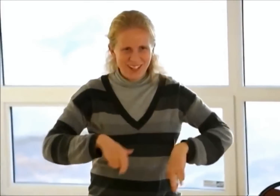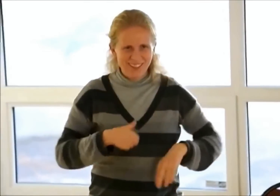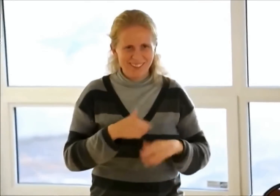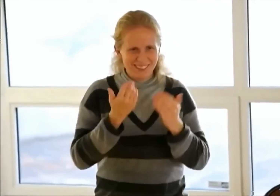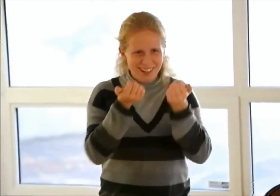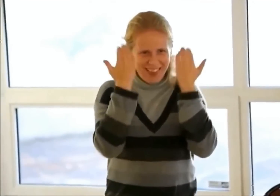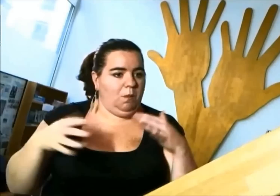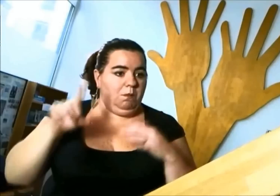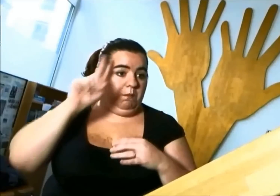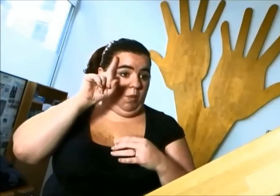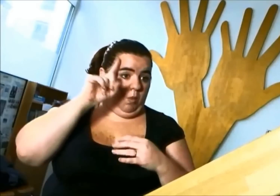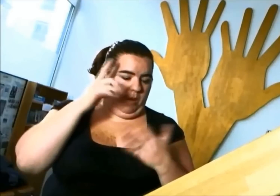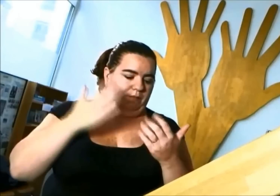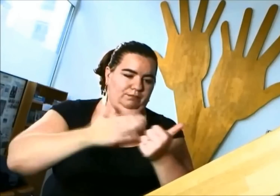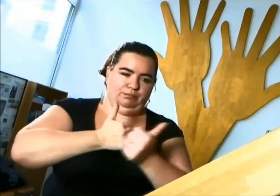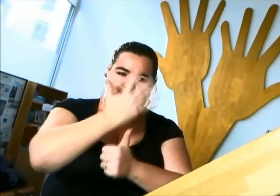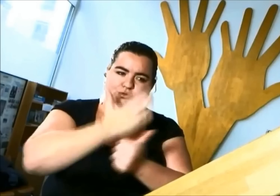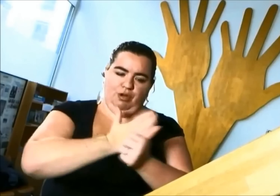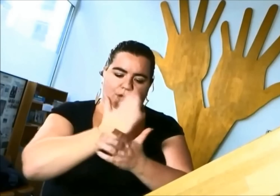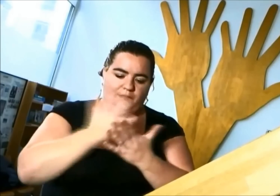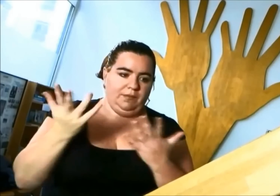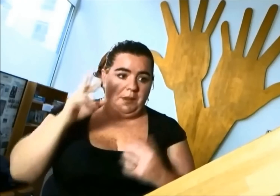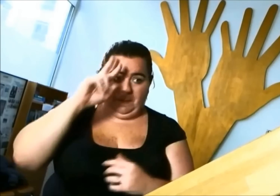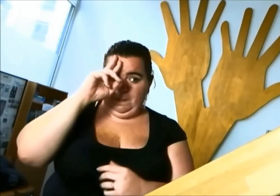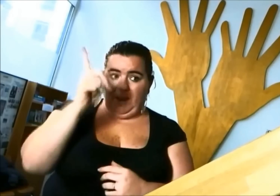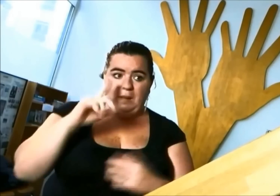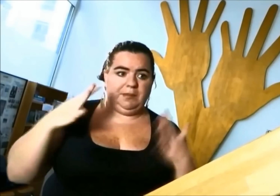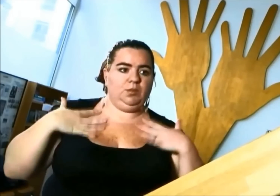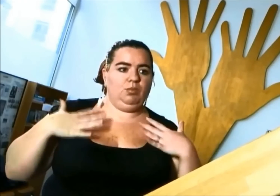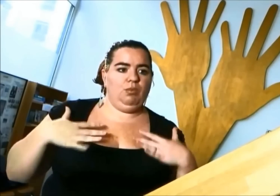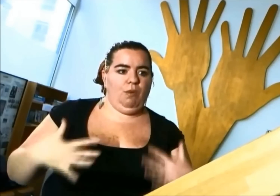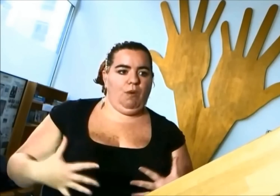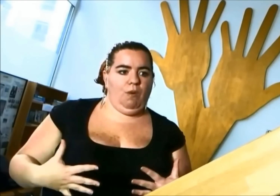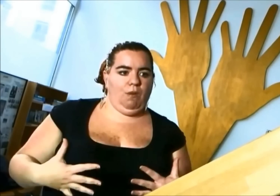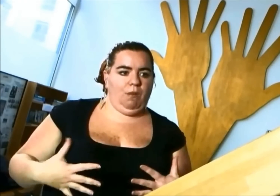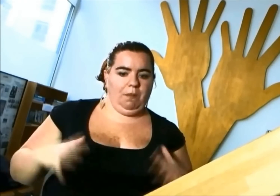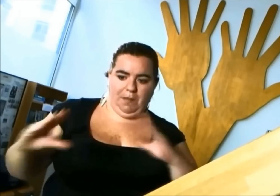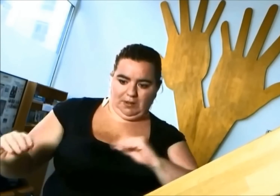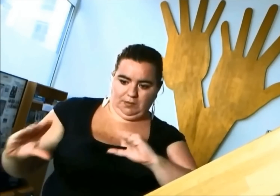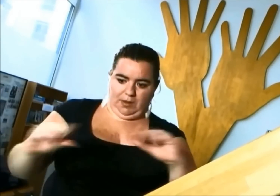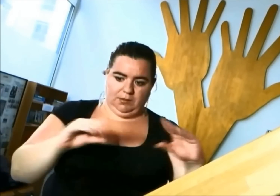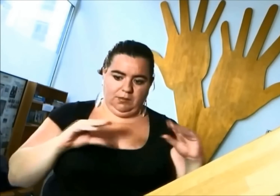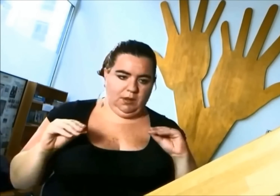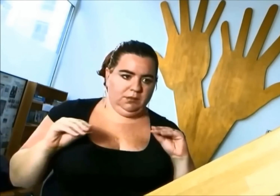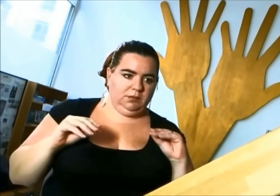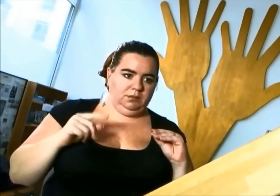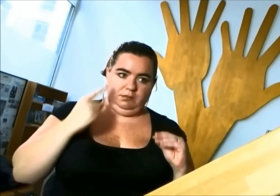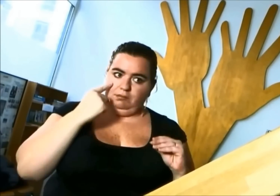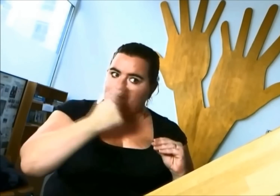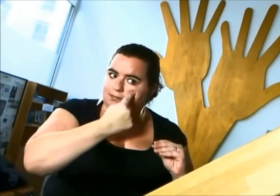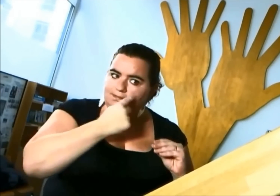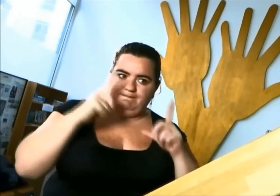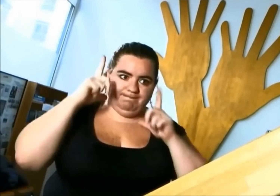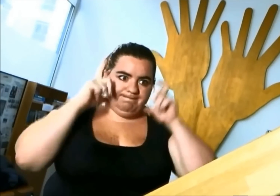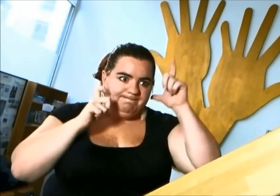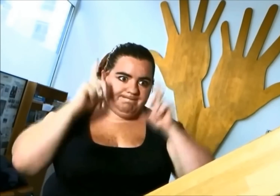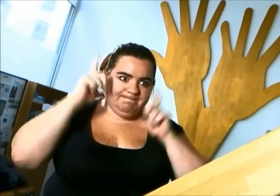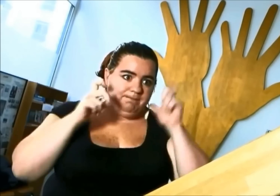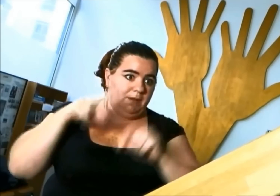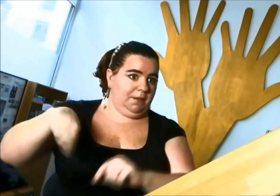d'apprendre la langue des signes. Et c'est vrai pour plusieurs raisons. D'abord, ils n'ont pas l'habitude de se placer. Leur corps, les yeux, les expressions du